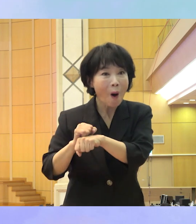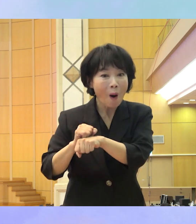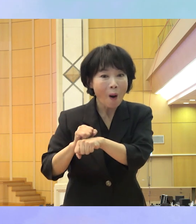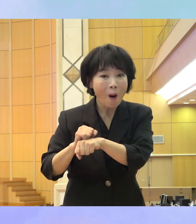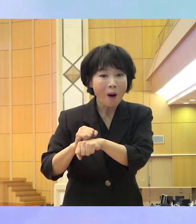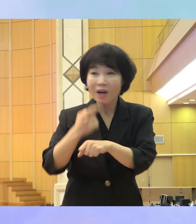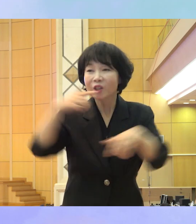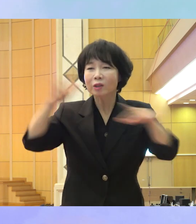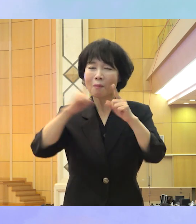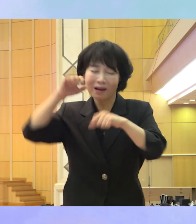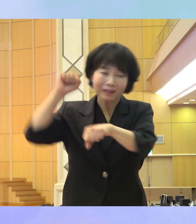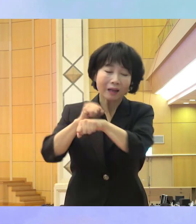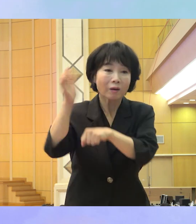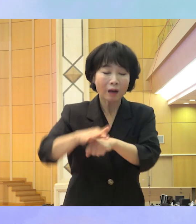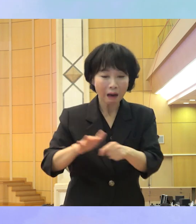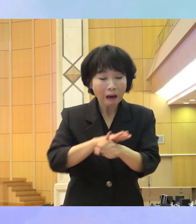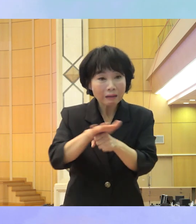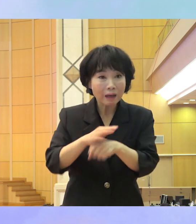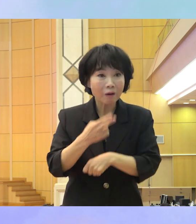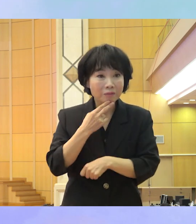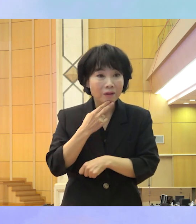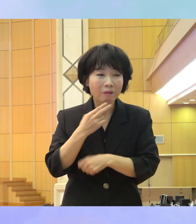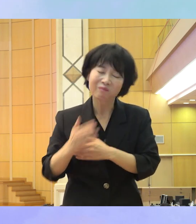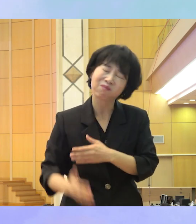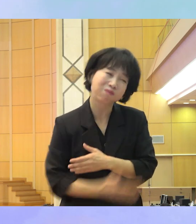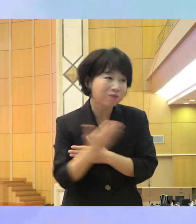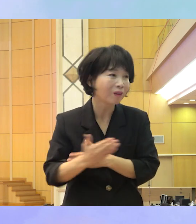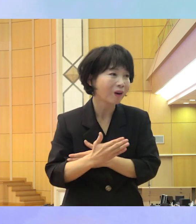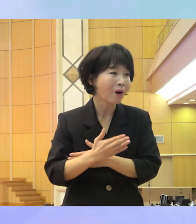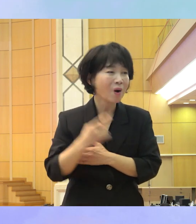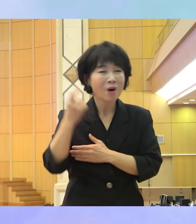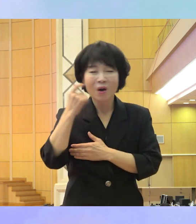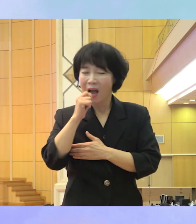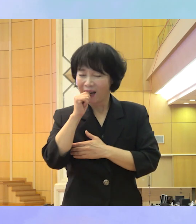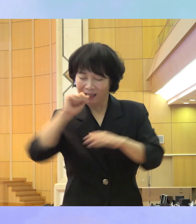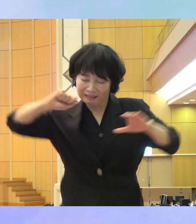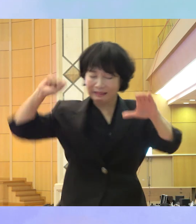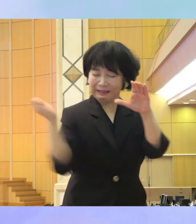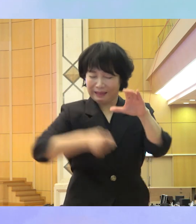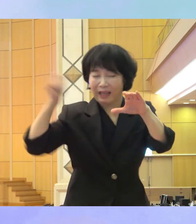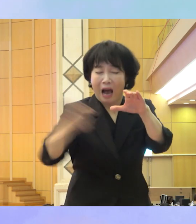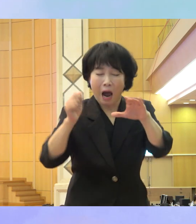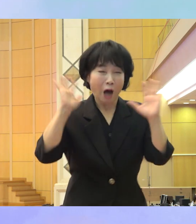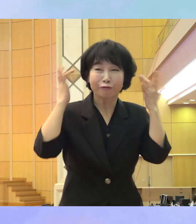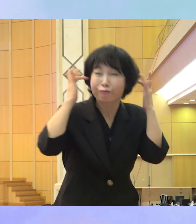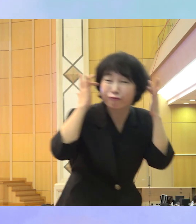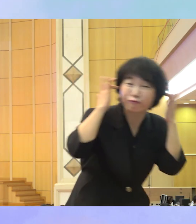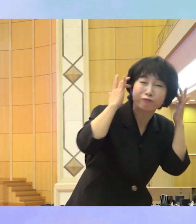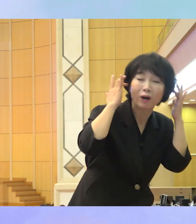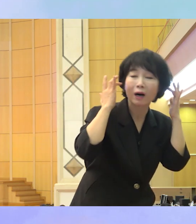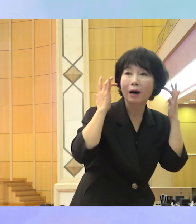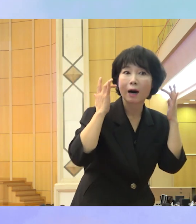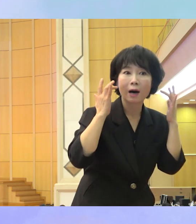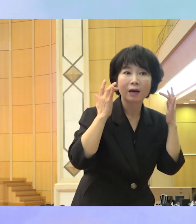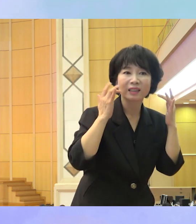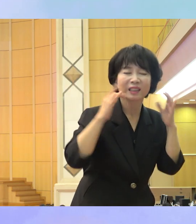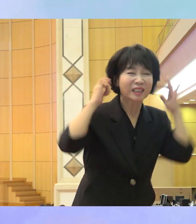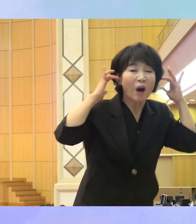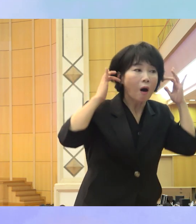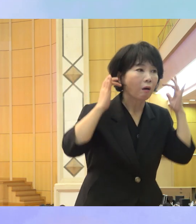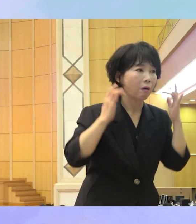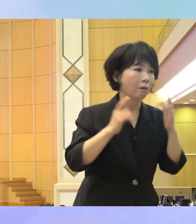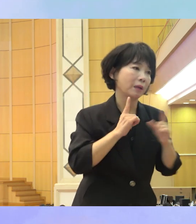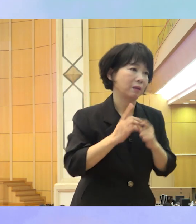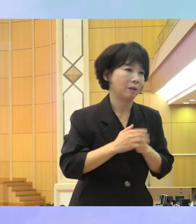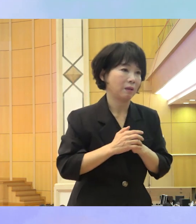말을 할지라도 사랑이 없으면 소리나는 구리와 울리는 꽹과리라고 그랬습니다. 산을 옮길 만한 믿음이 있을지라도,